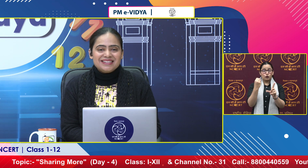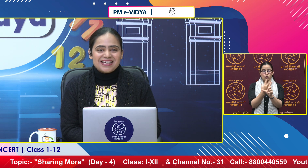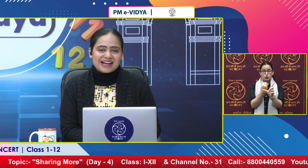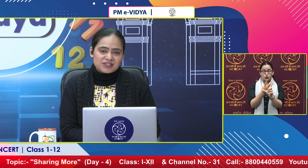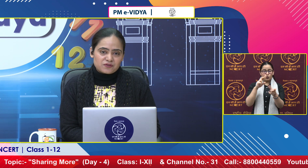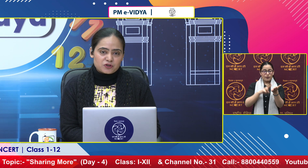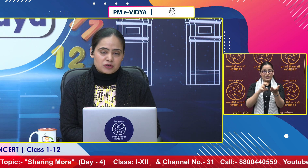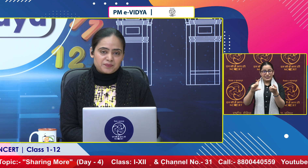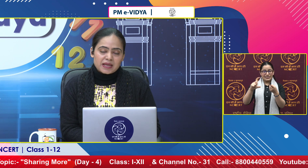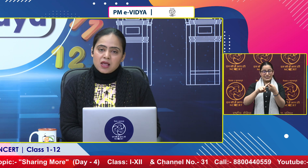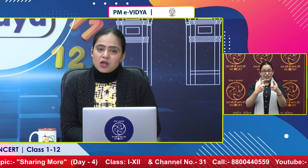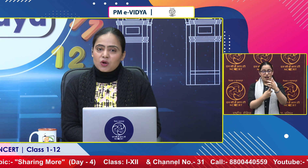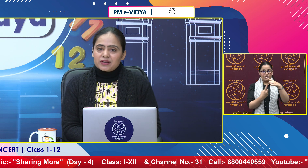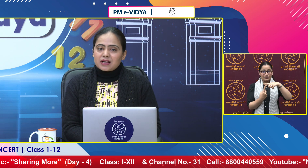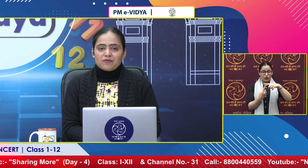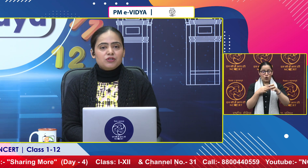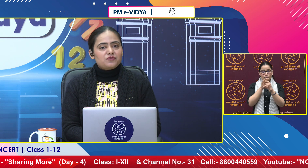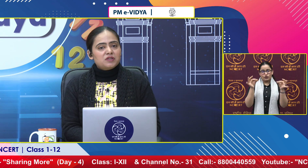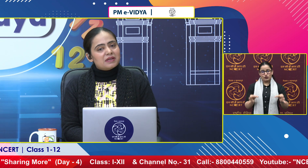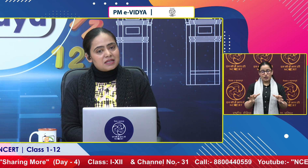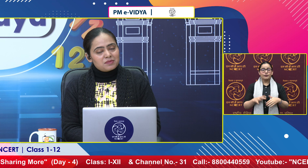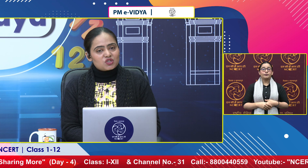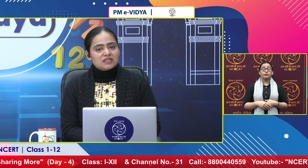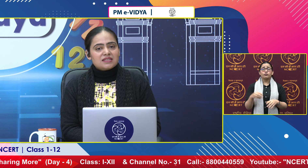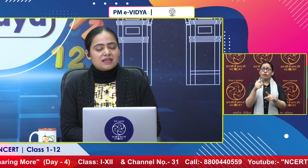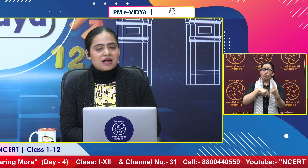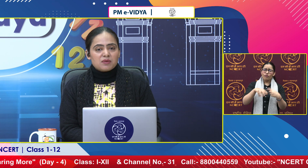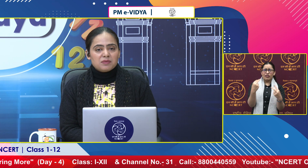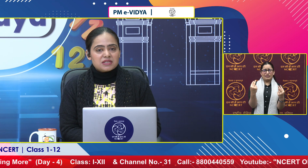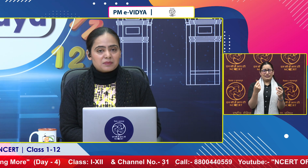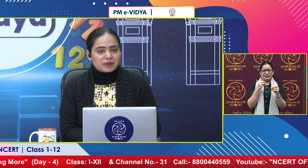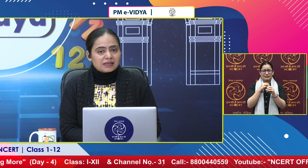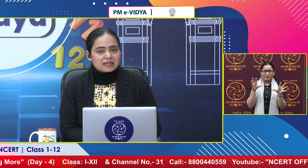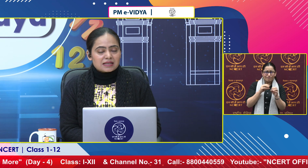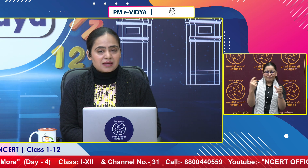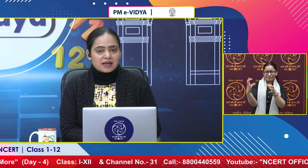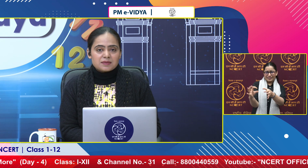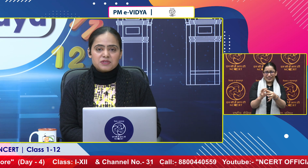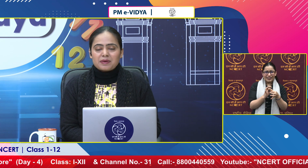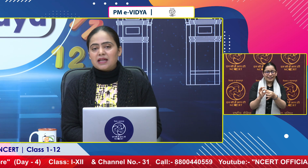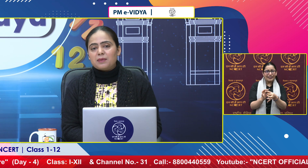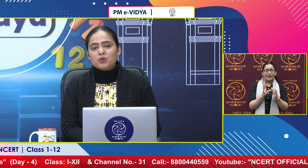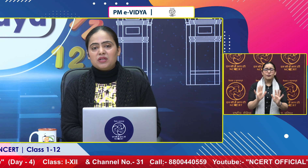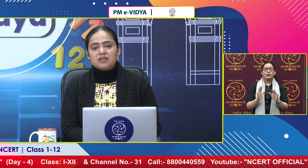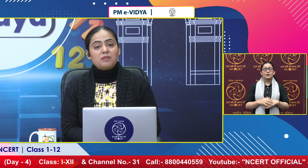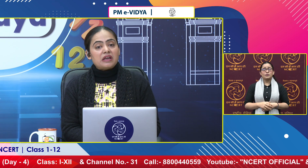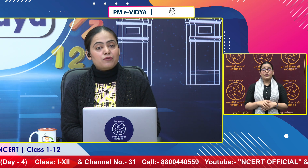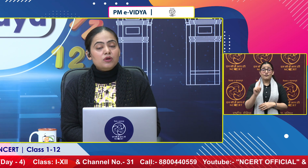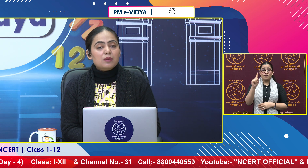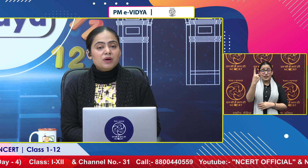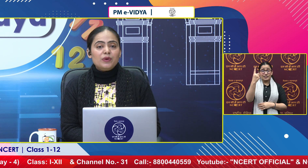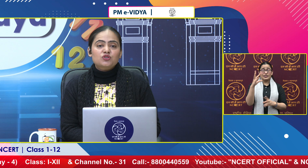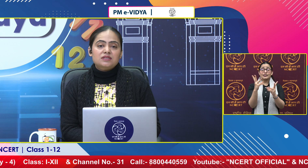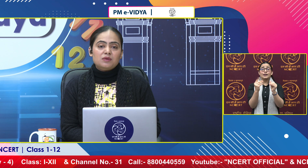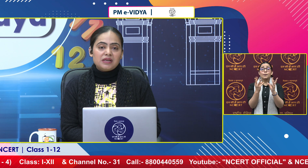हैंडल NCERT ऑफिशियल। और अब वो डिफरेंट मीडियम्स जिनके ज़रिए आप हमसे संपर्क कर सकते हैं। सबसे पहले आपको देते हैं हमारा